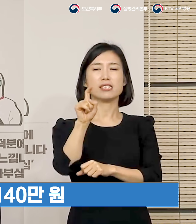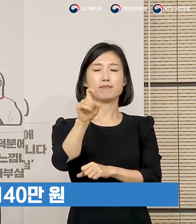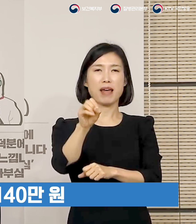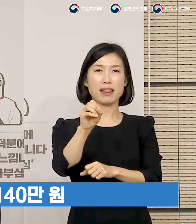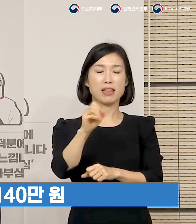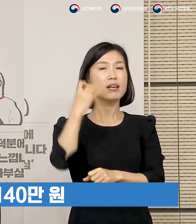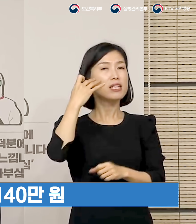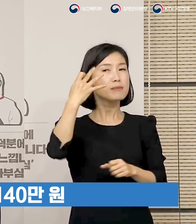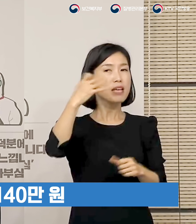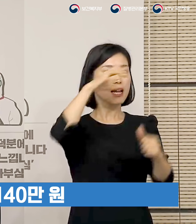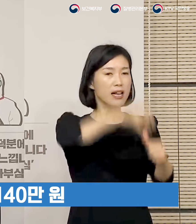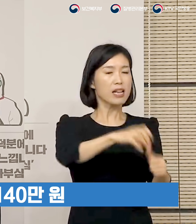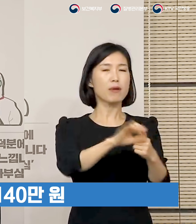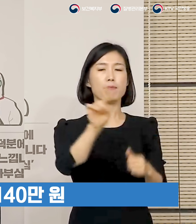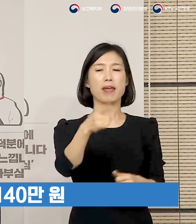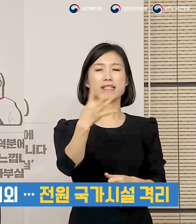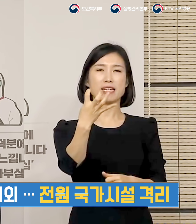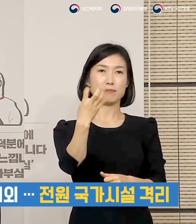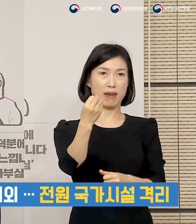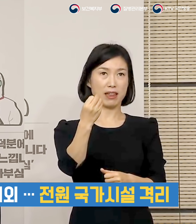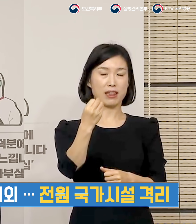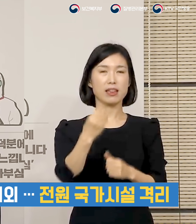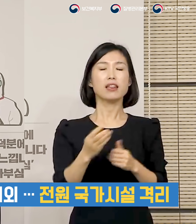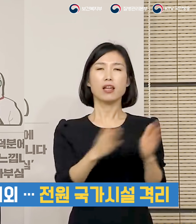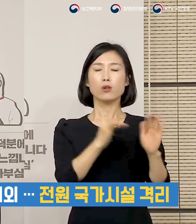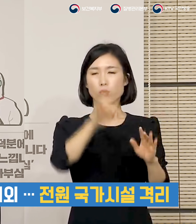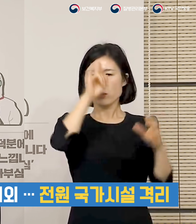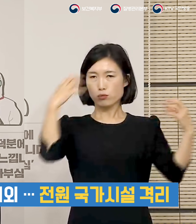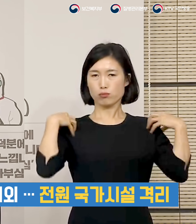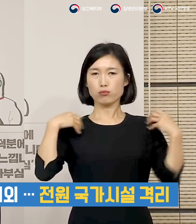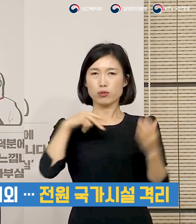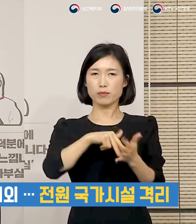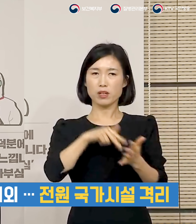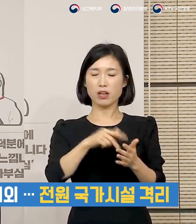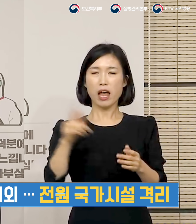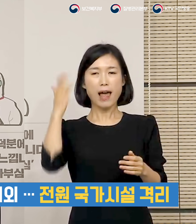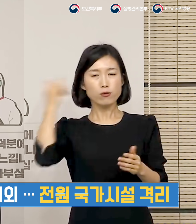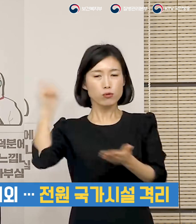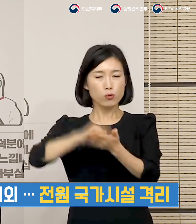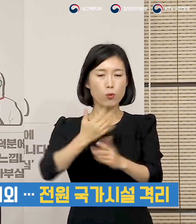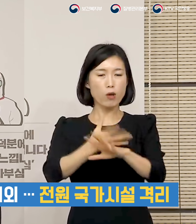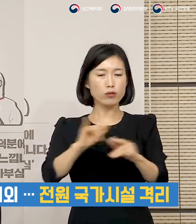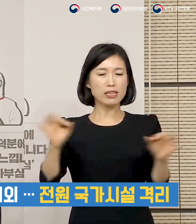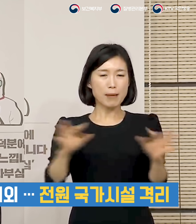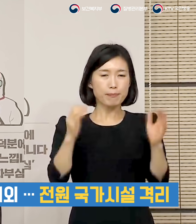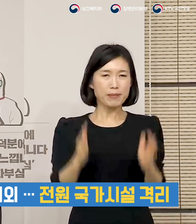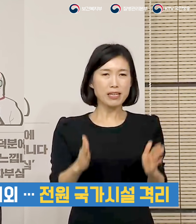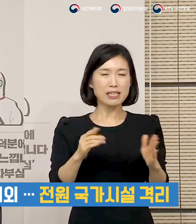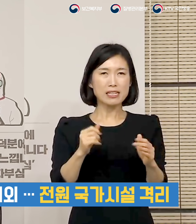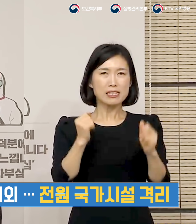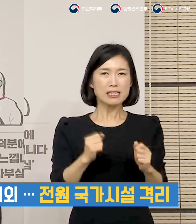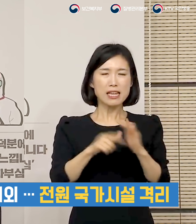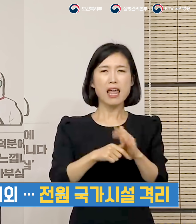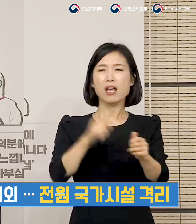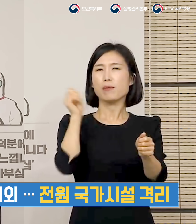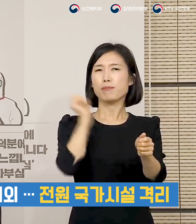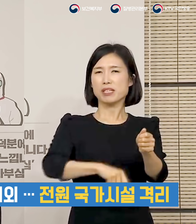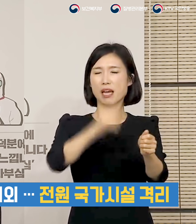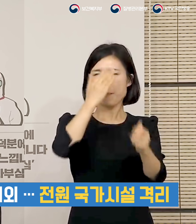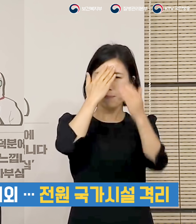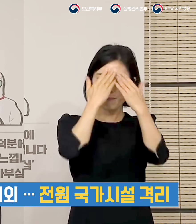총 140만 원이 되겠고요. 국가에서 단기 체류 외국인들에 대해서는 사직 면제를